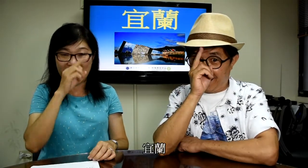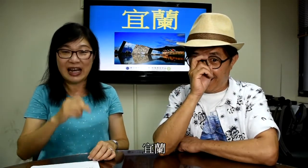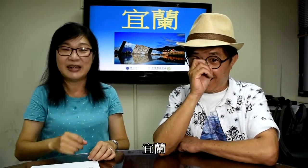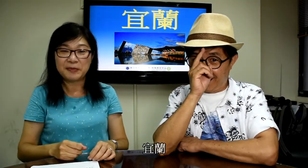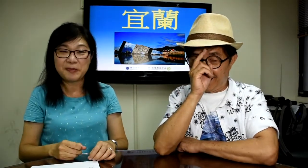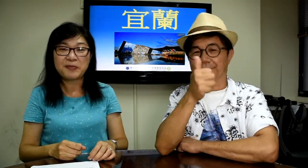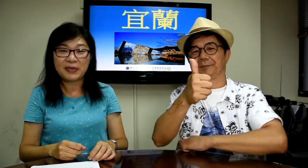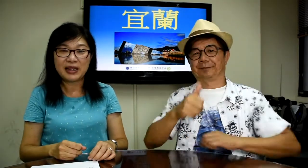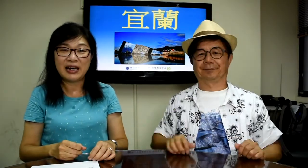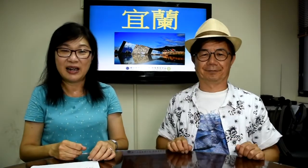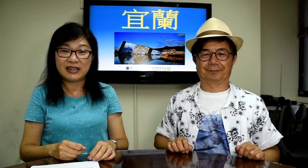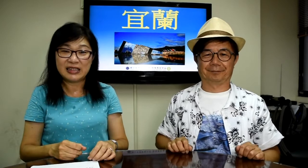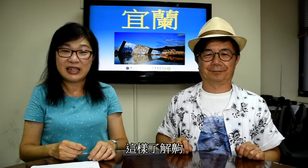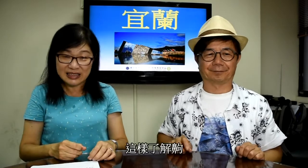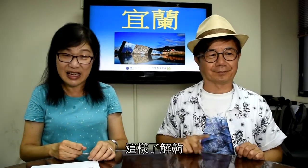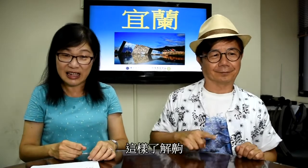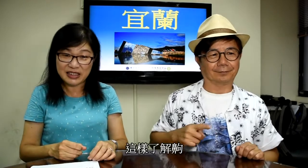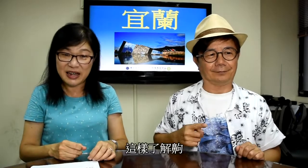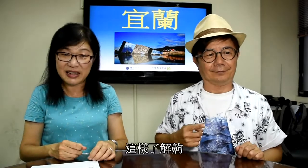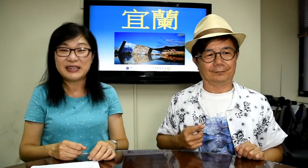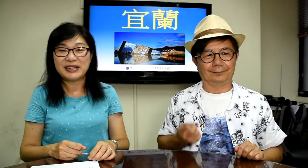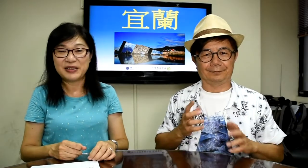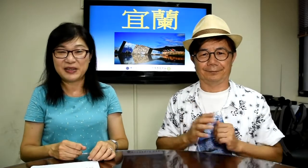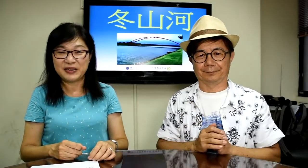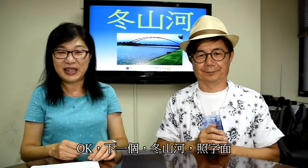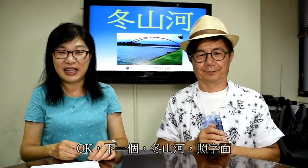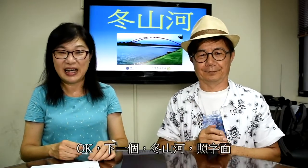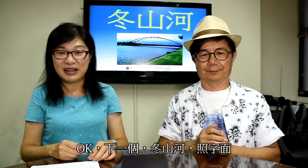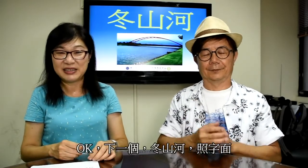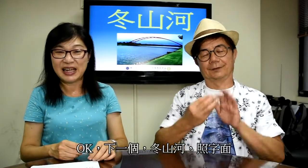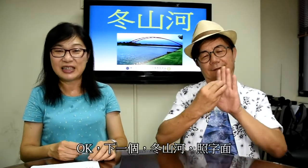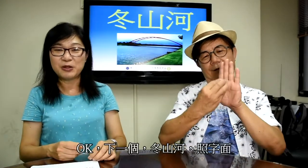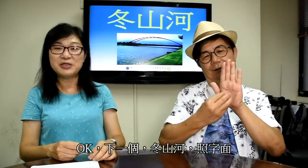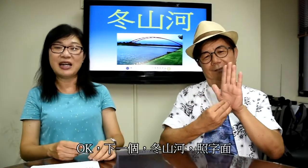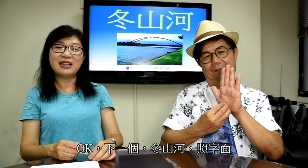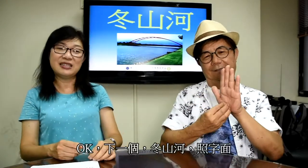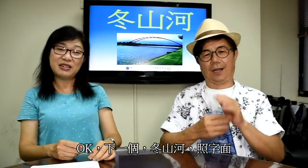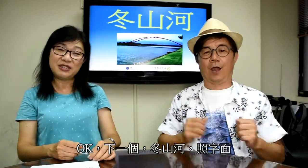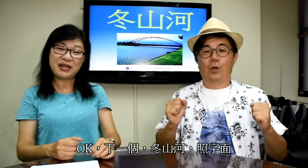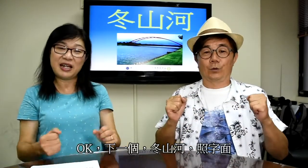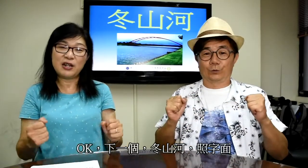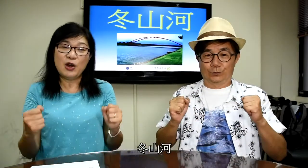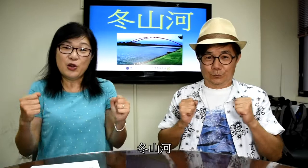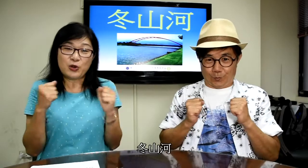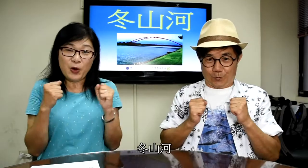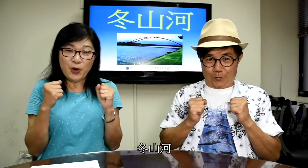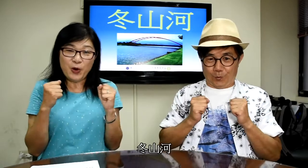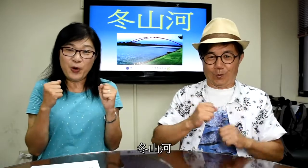兰，这样了解啊、哦、？OK， 好，下一个东山河，造字面，